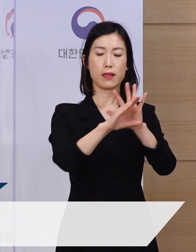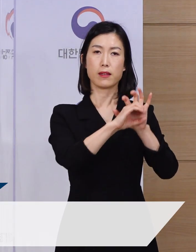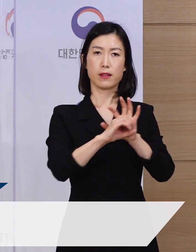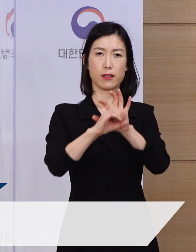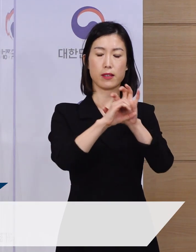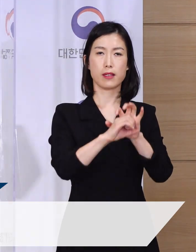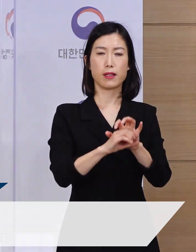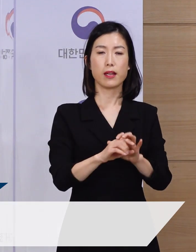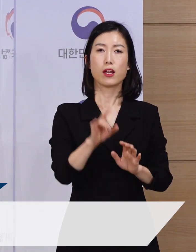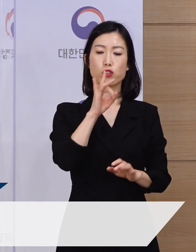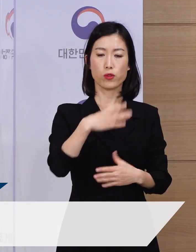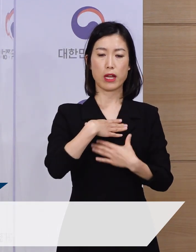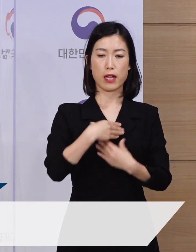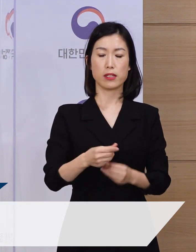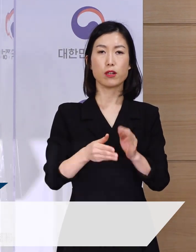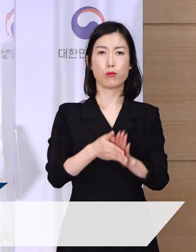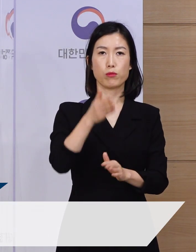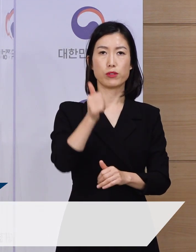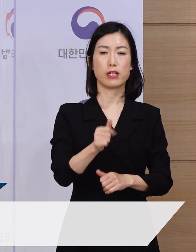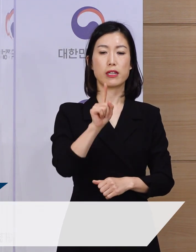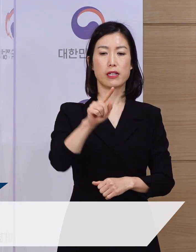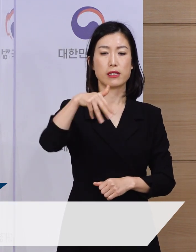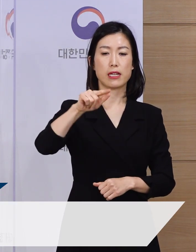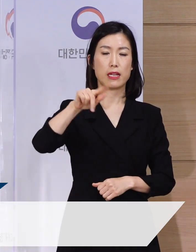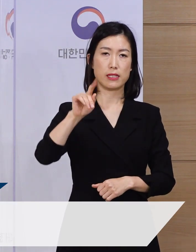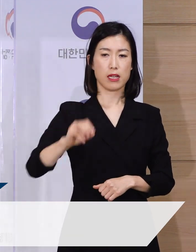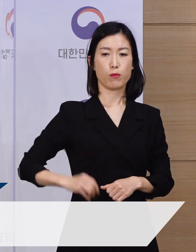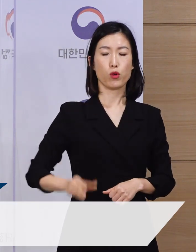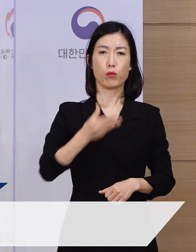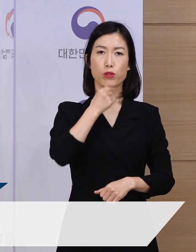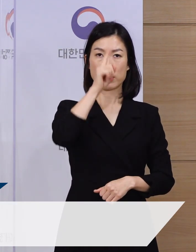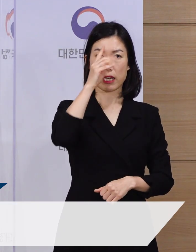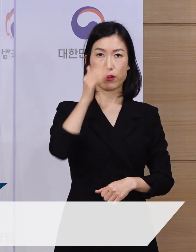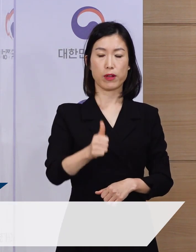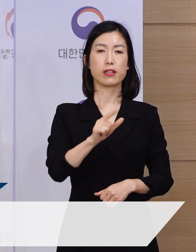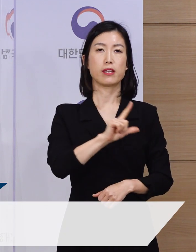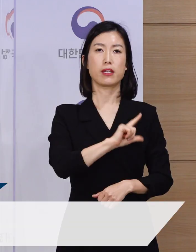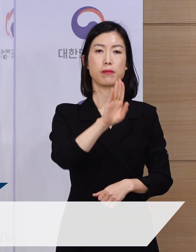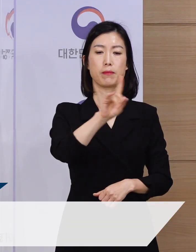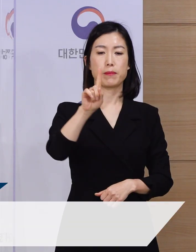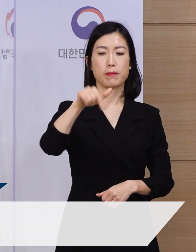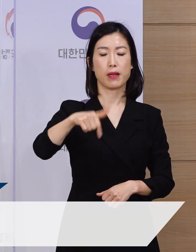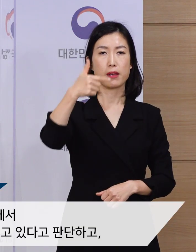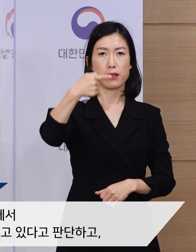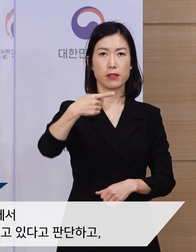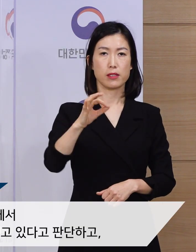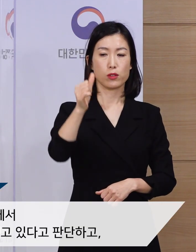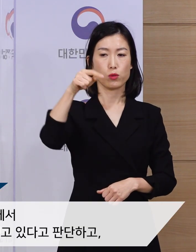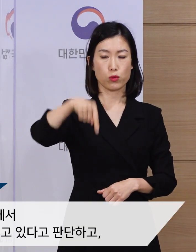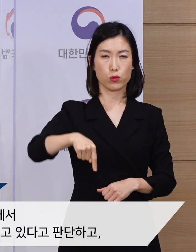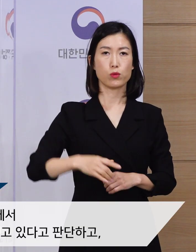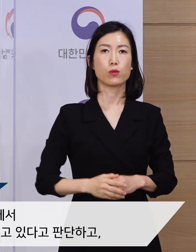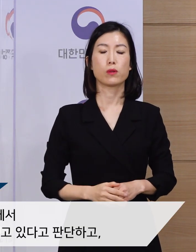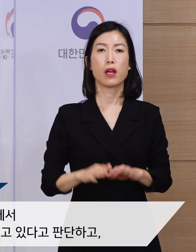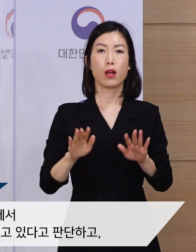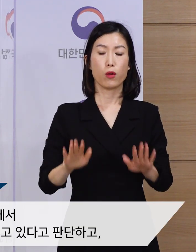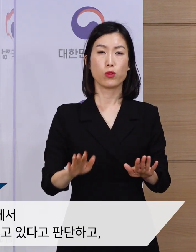코로나19 중앙재난안전대책본부 1차장 보건복지부 장관 박능우입니다. 오늘